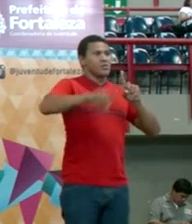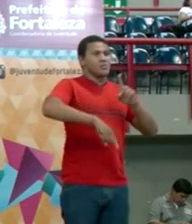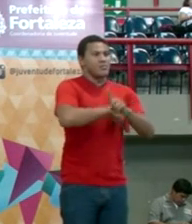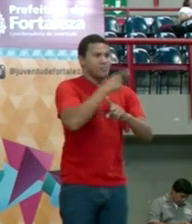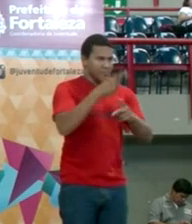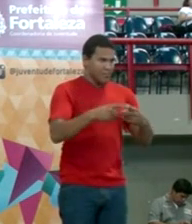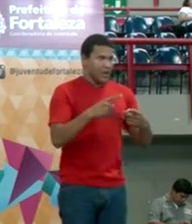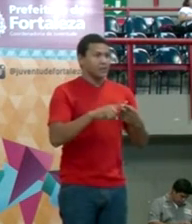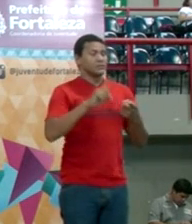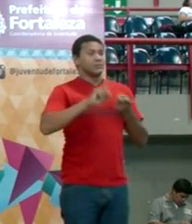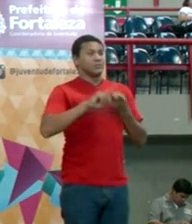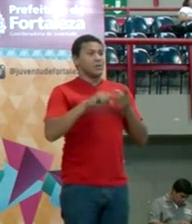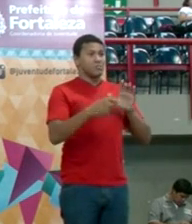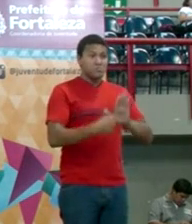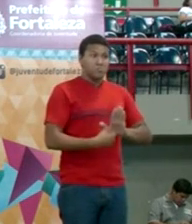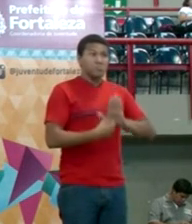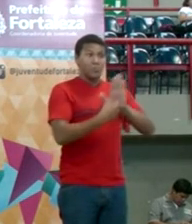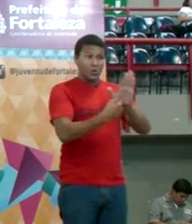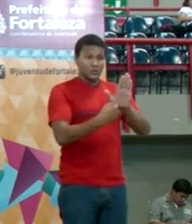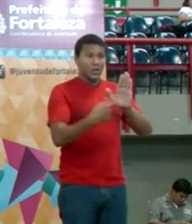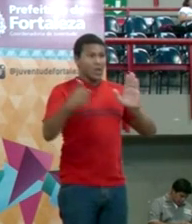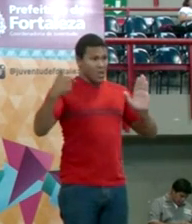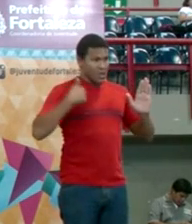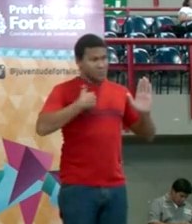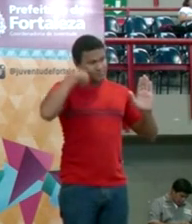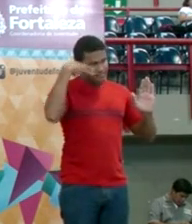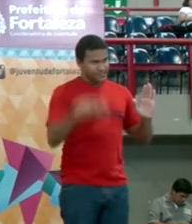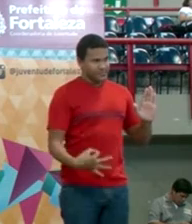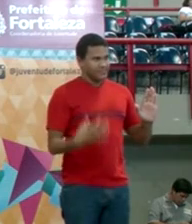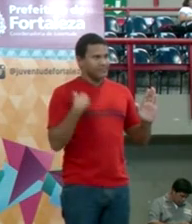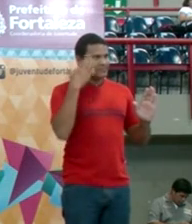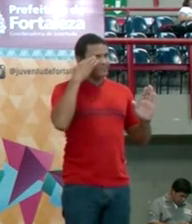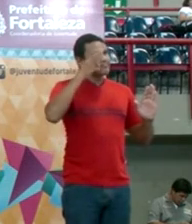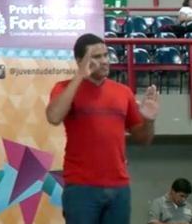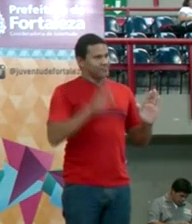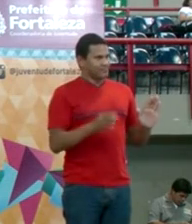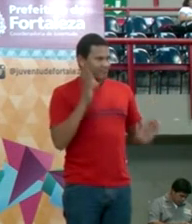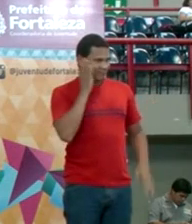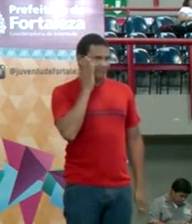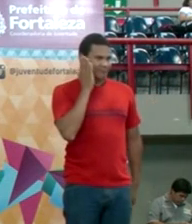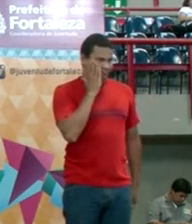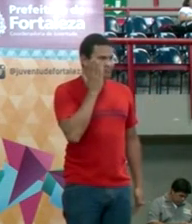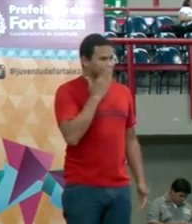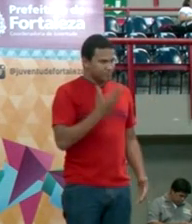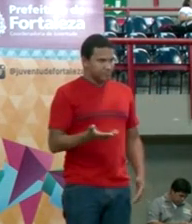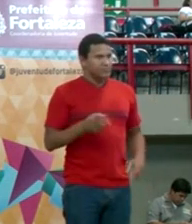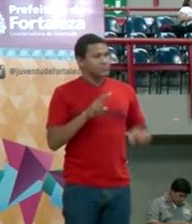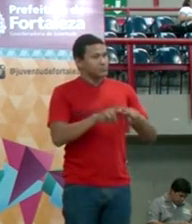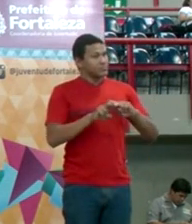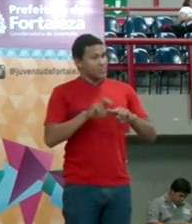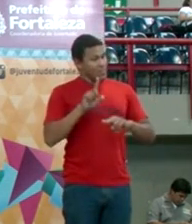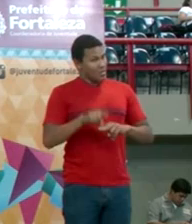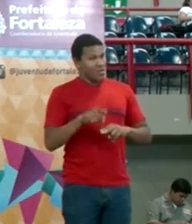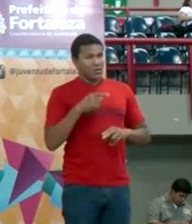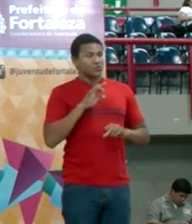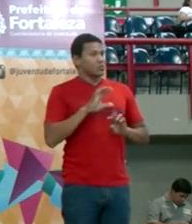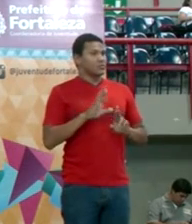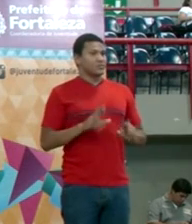te lendo de que você está certo, de que suas opiniões são as melhores. Então a diferença é só